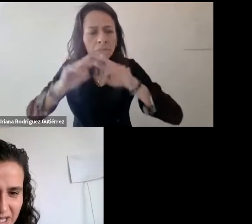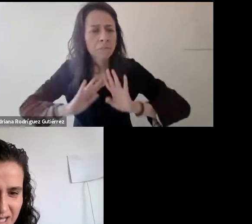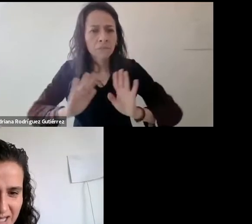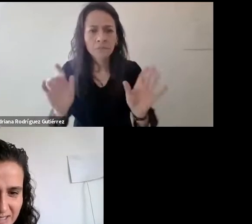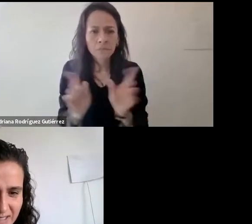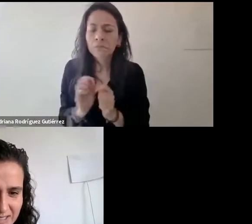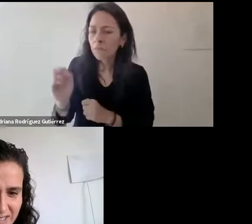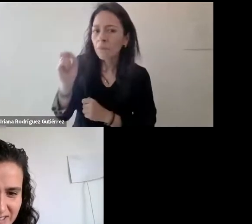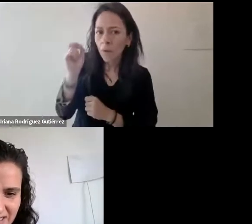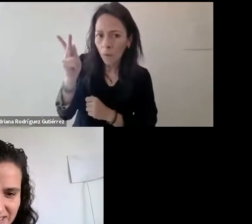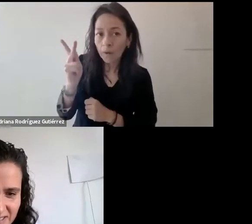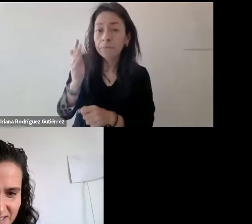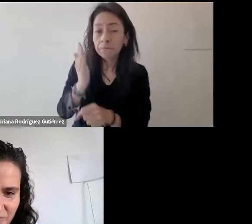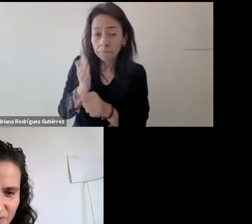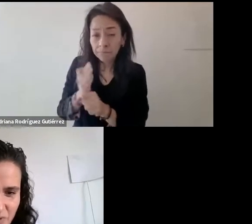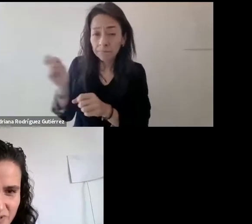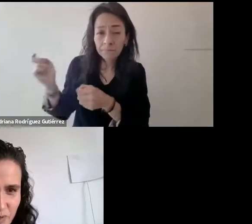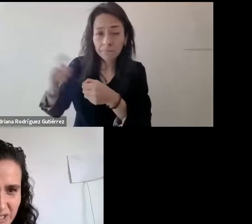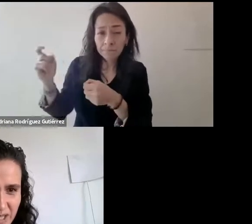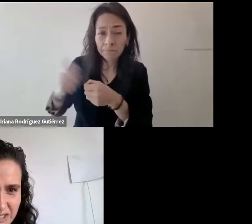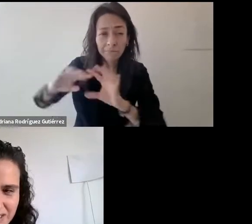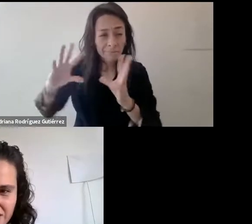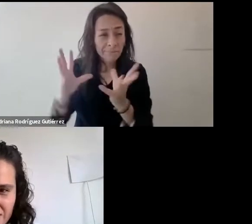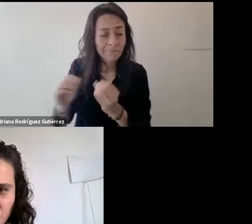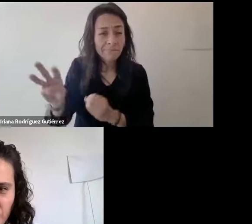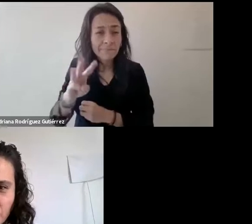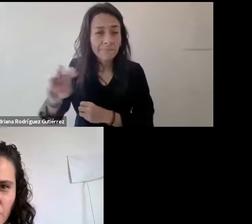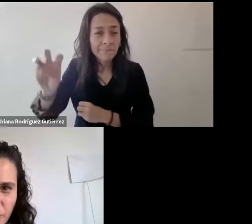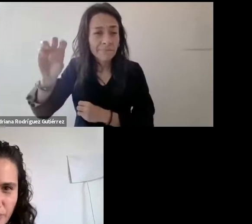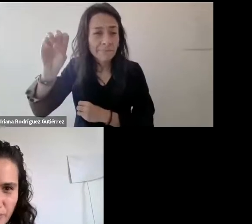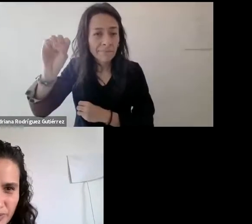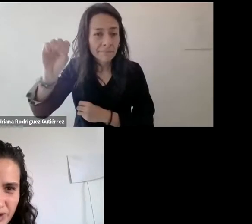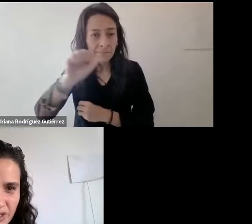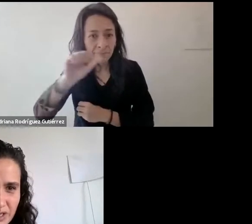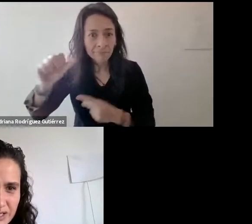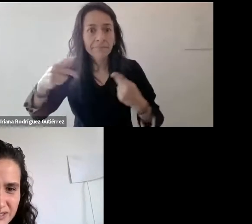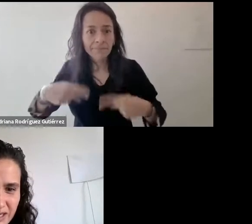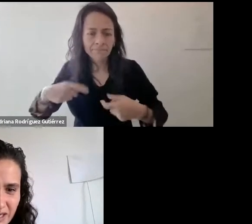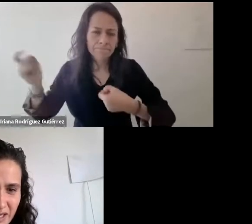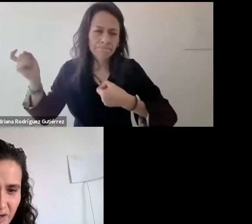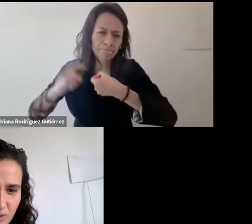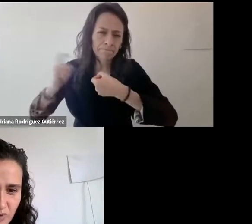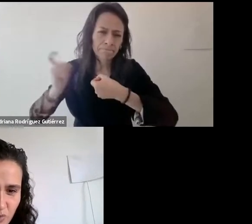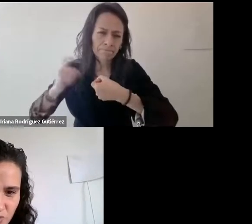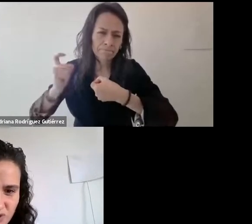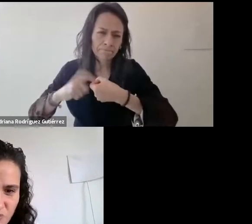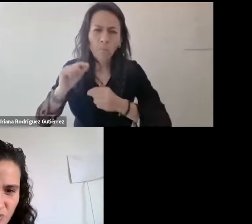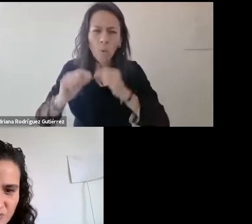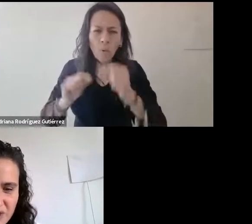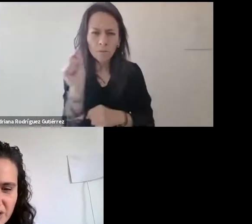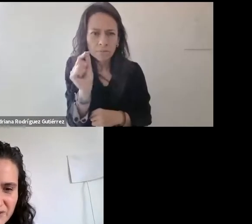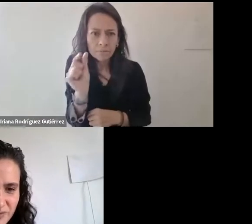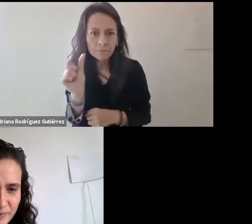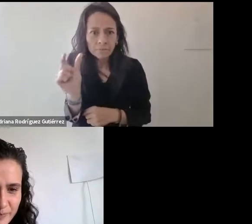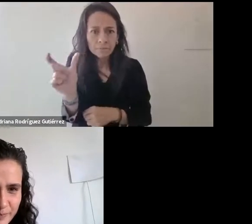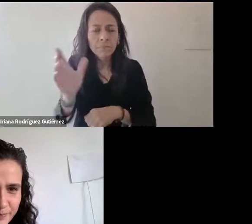momento a 360 personas conectadas y está subiendo el número. Así que cuando tú gustes podemos